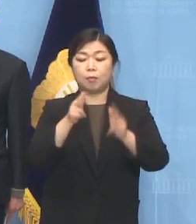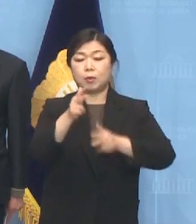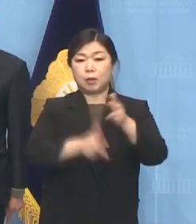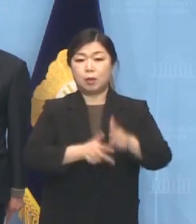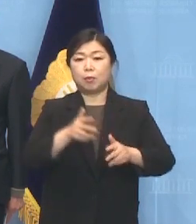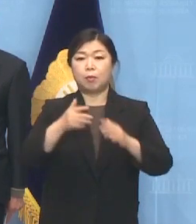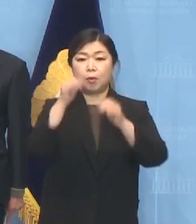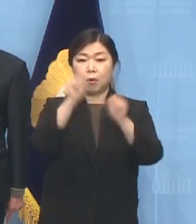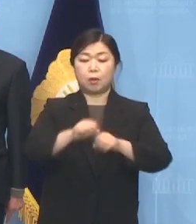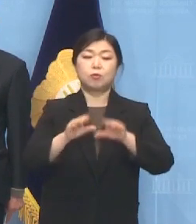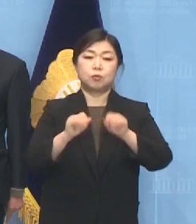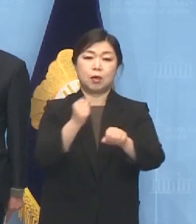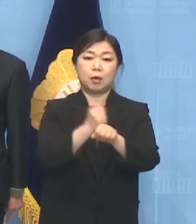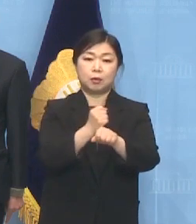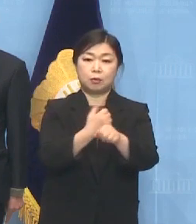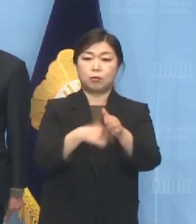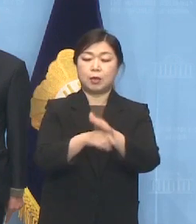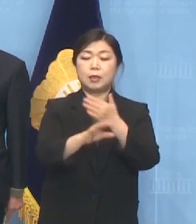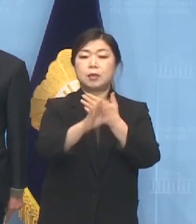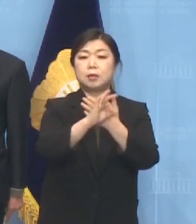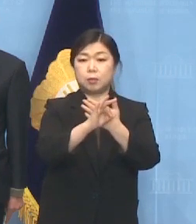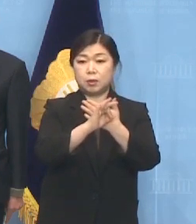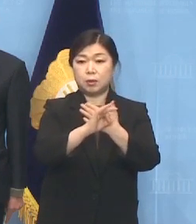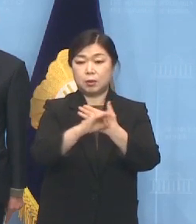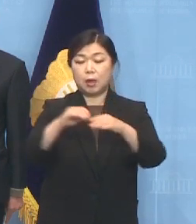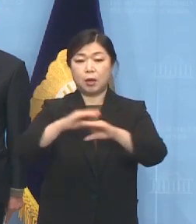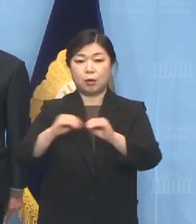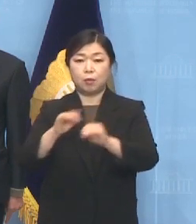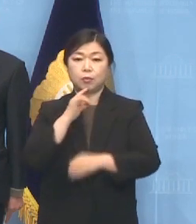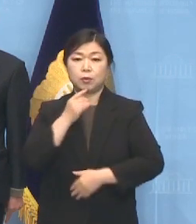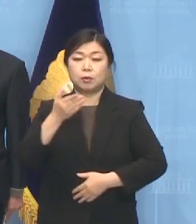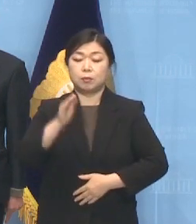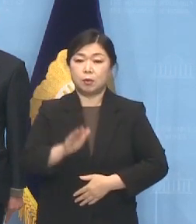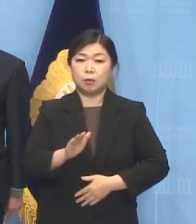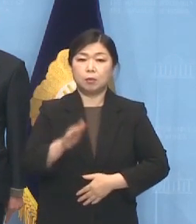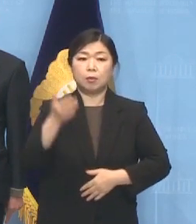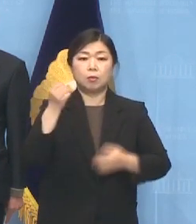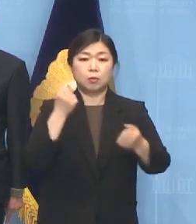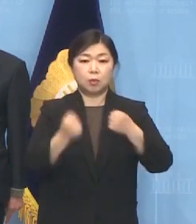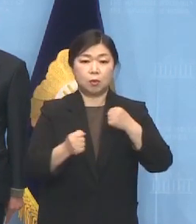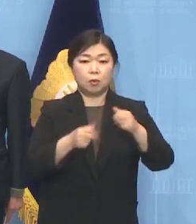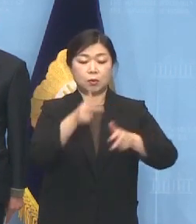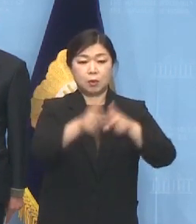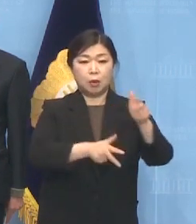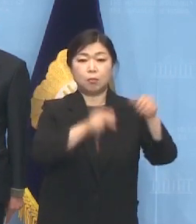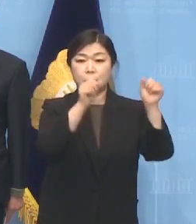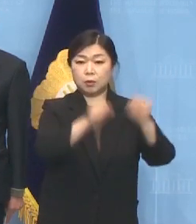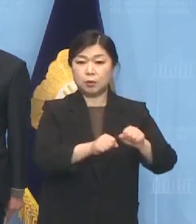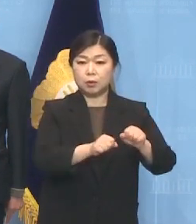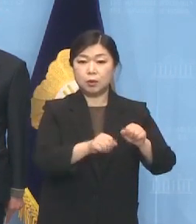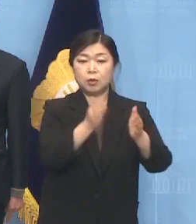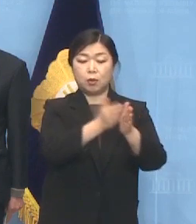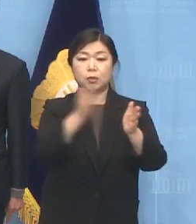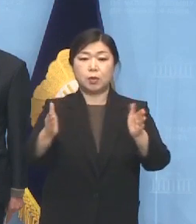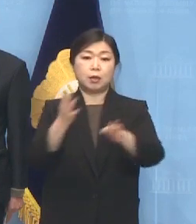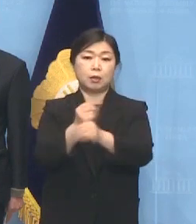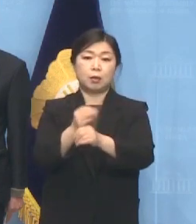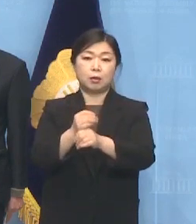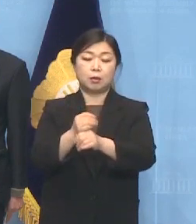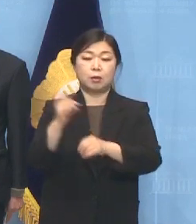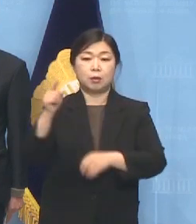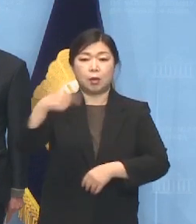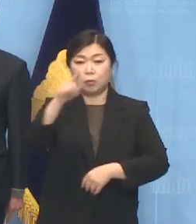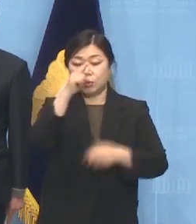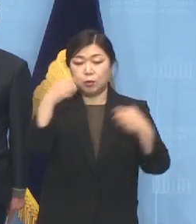중단하기 위한 임시 조치 입니다 그럼에도 불구하고 그 사업 쌩 인 연장 기간이 다음